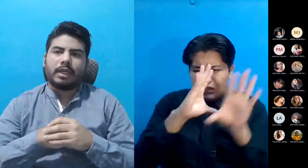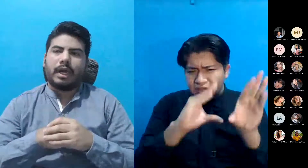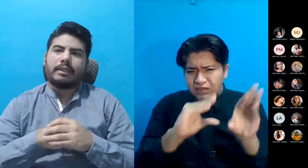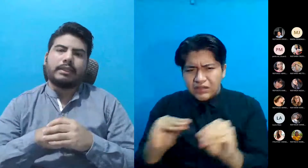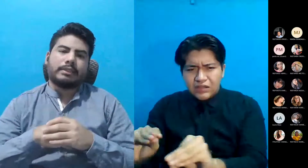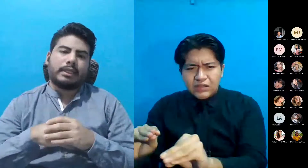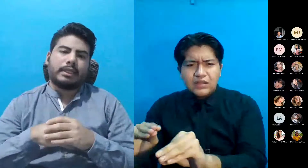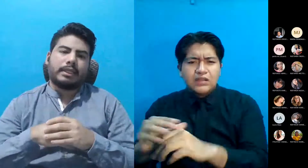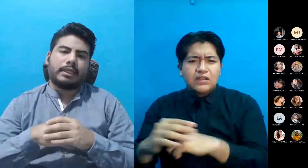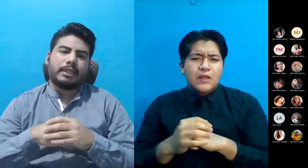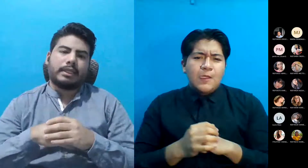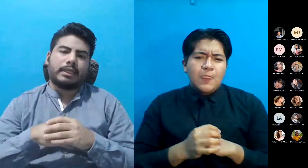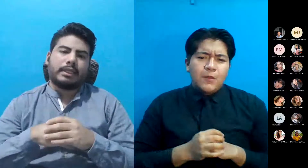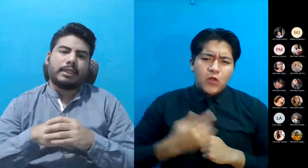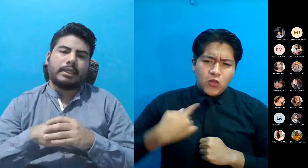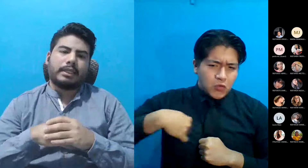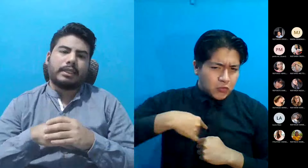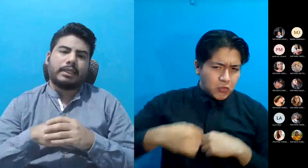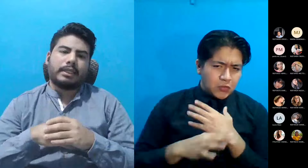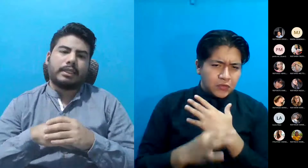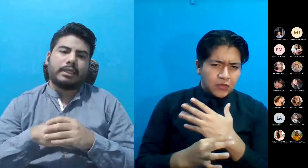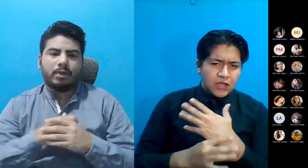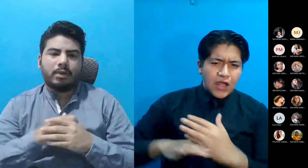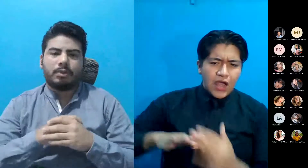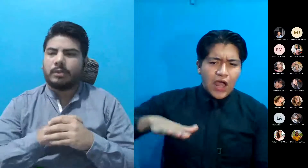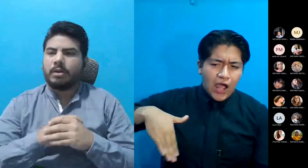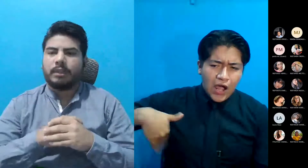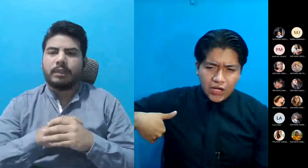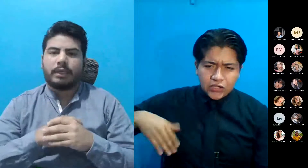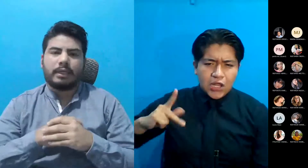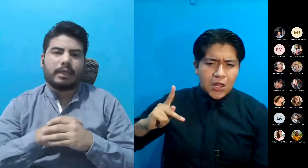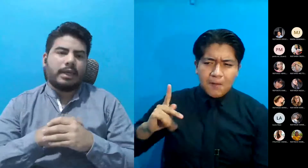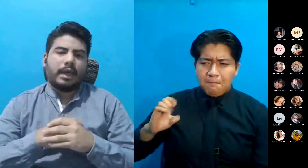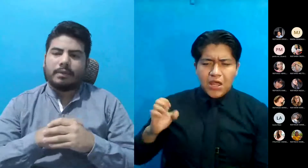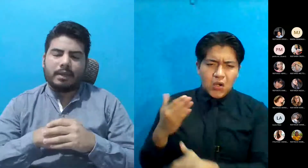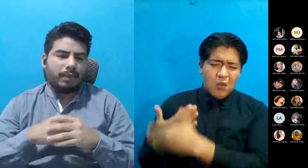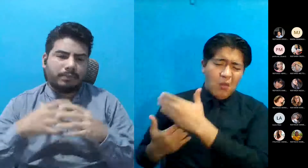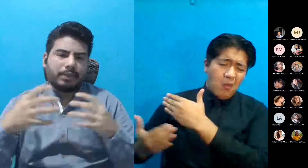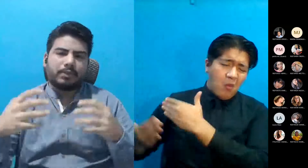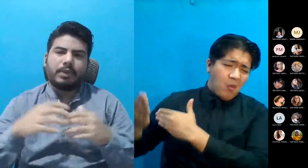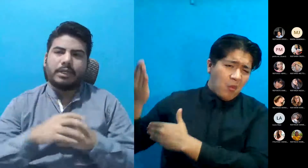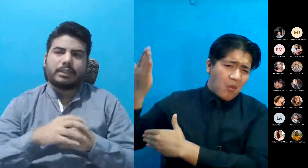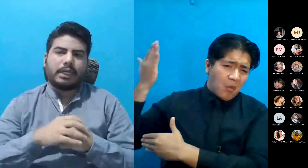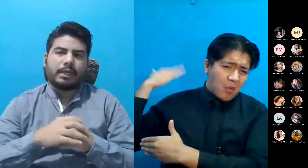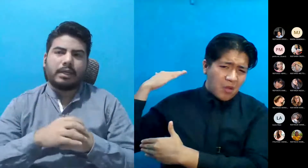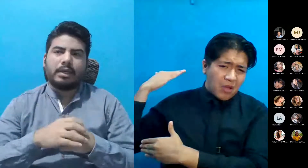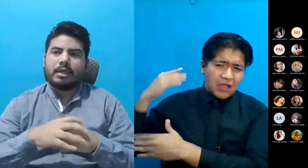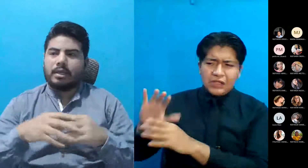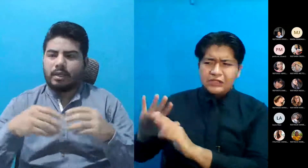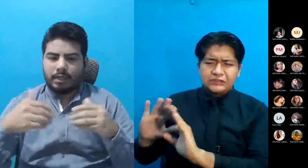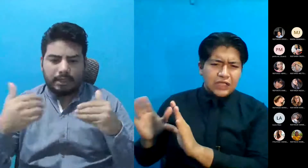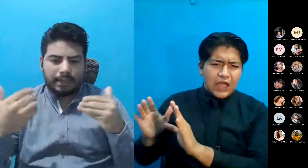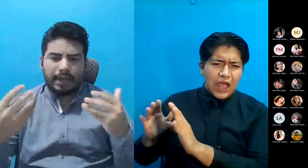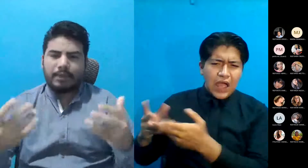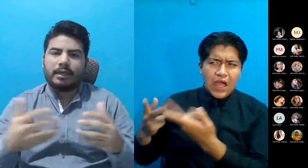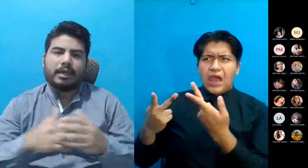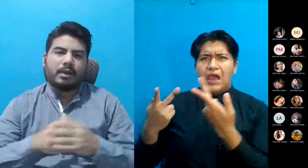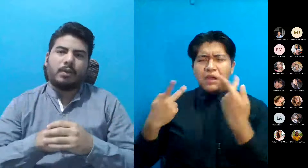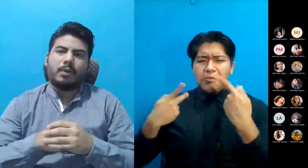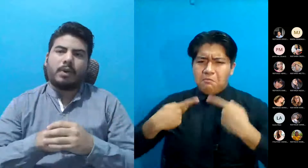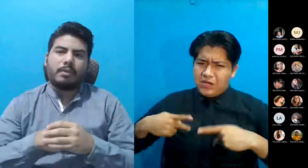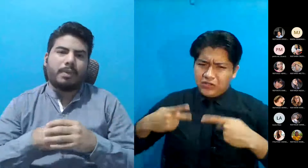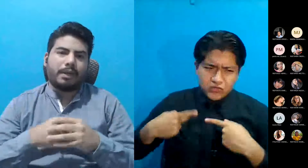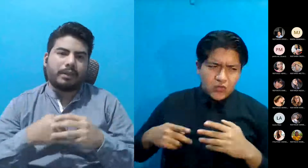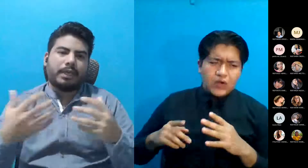diciendo que antes de Pedro Ponce de León posiblemente había más personas que